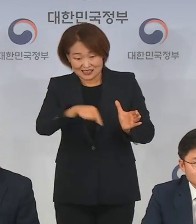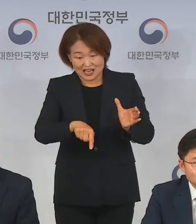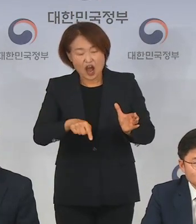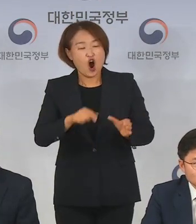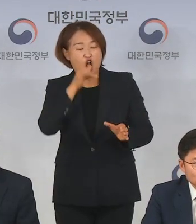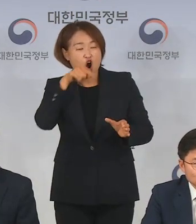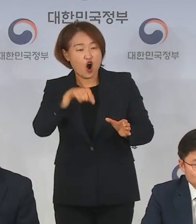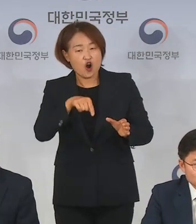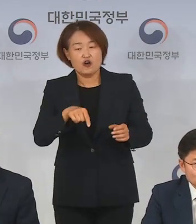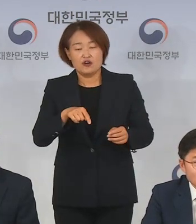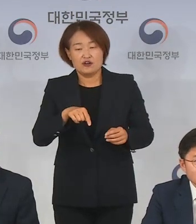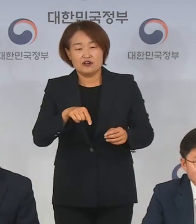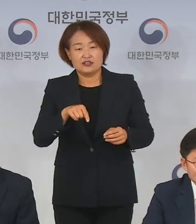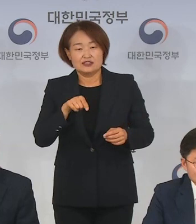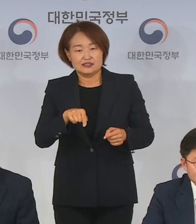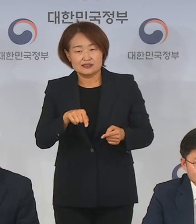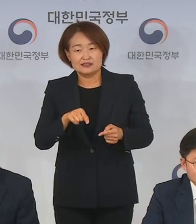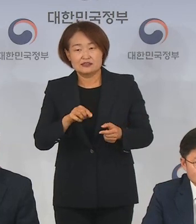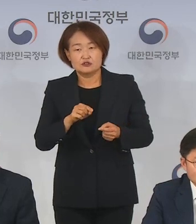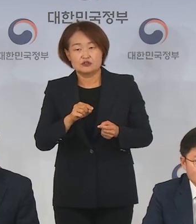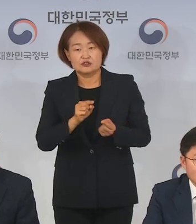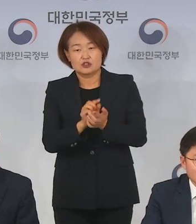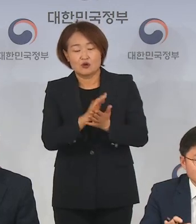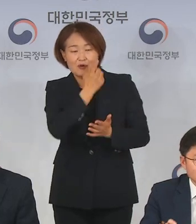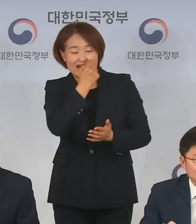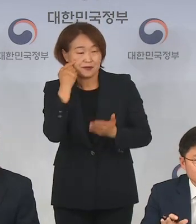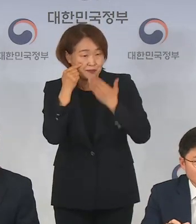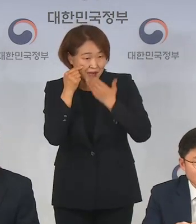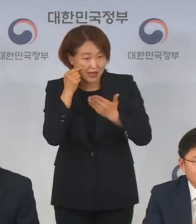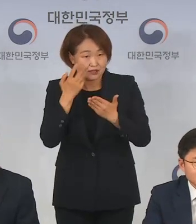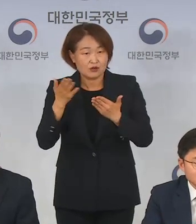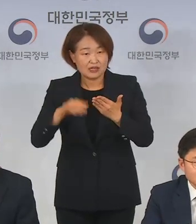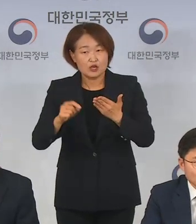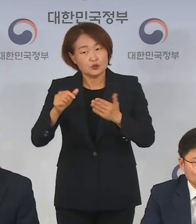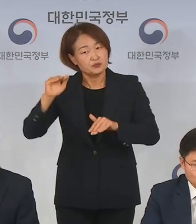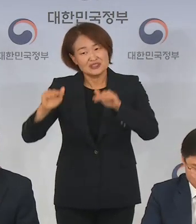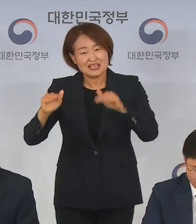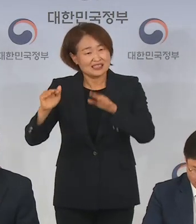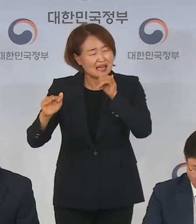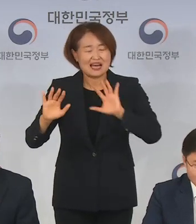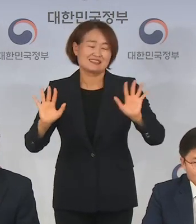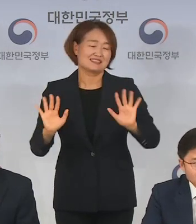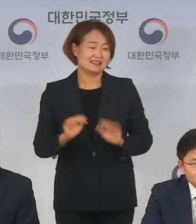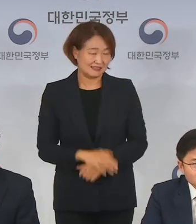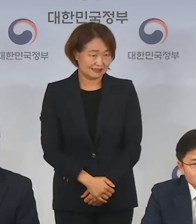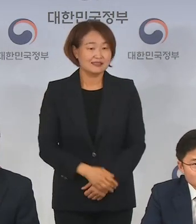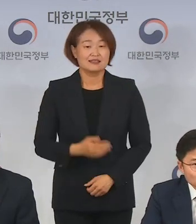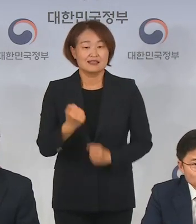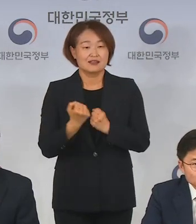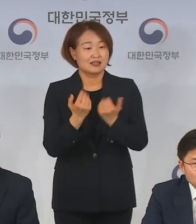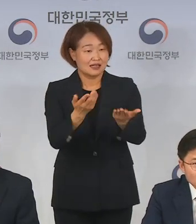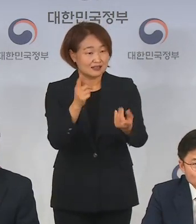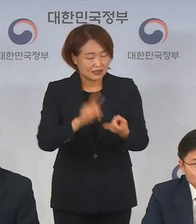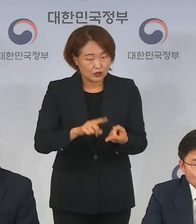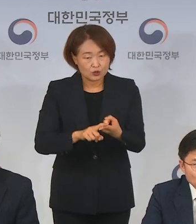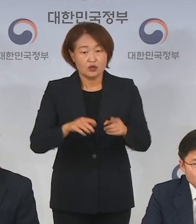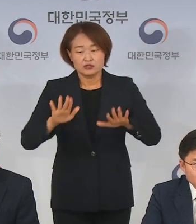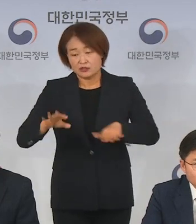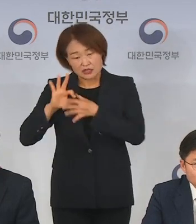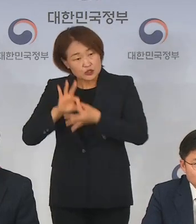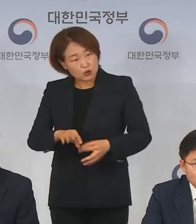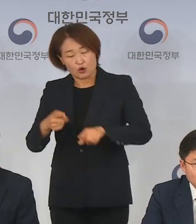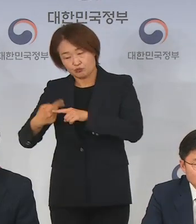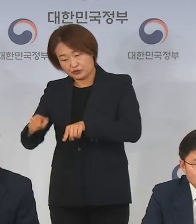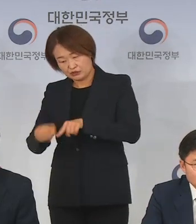대표성에 대한 측면을 저희들이 확인할 수는 있습니다. 그러나 시료의 차이가 있지는 않고요. 말씀드린 대로 분석을 하고 있고,